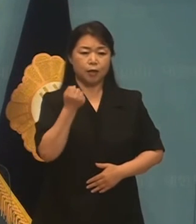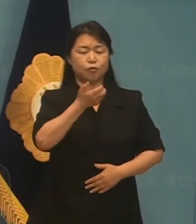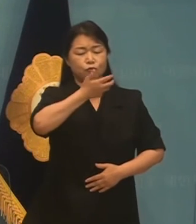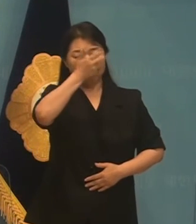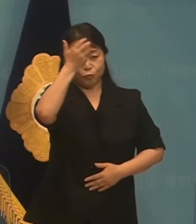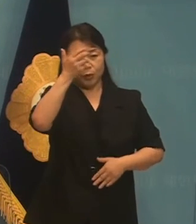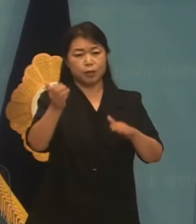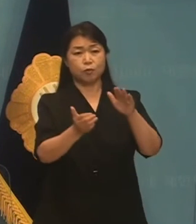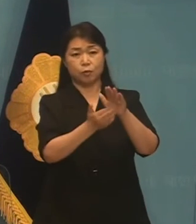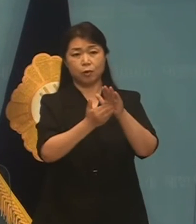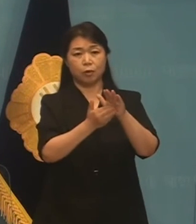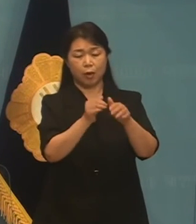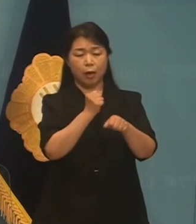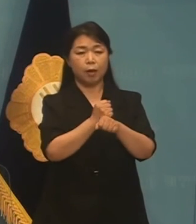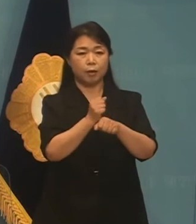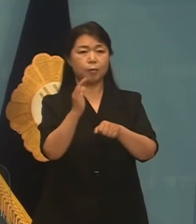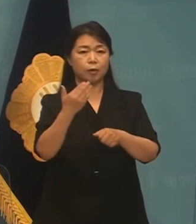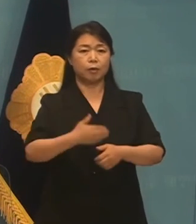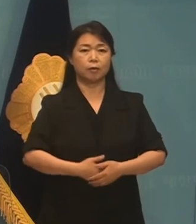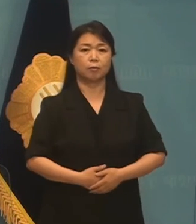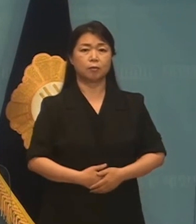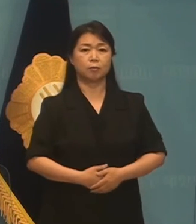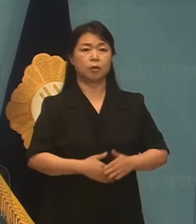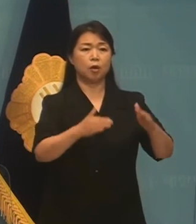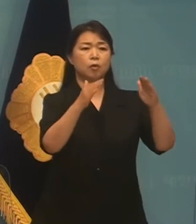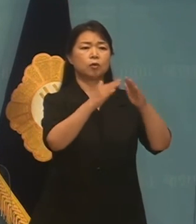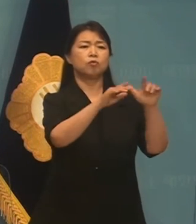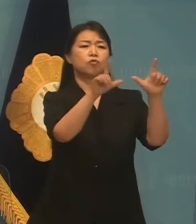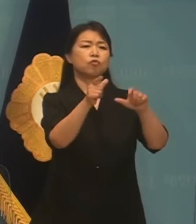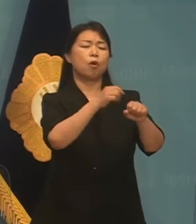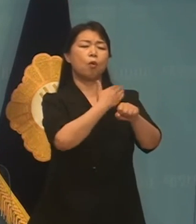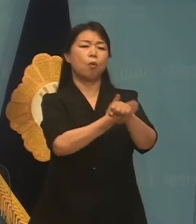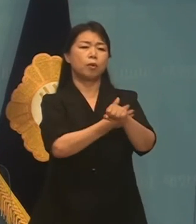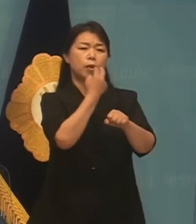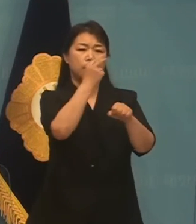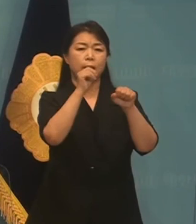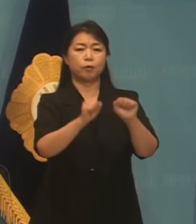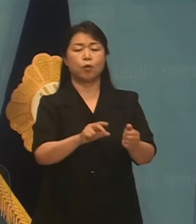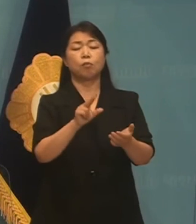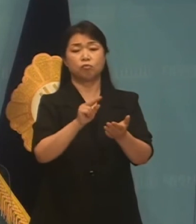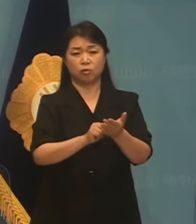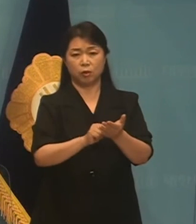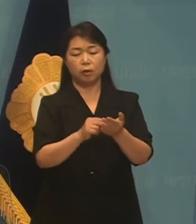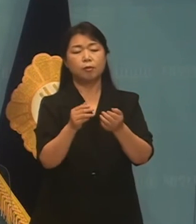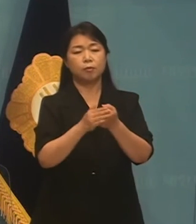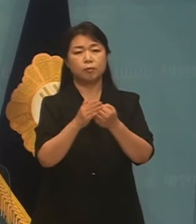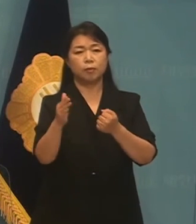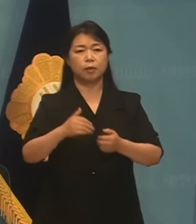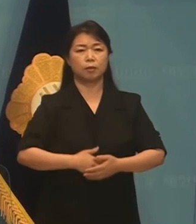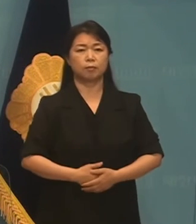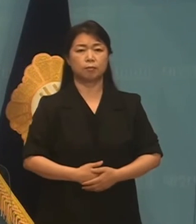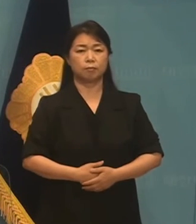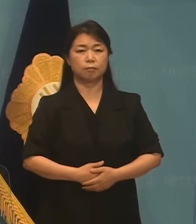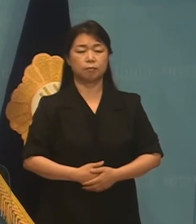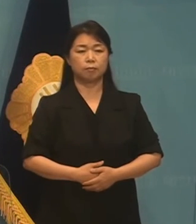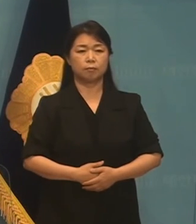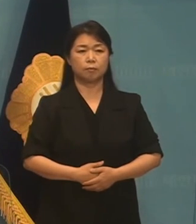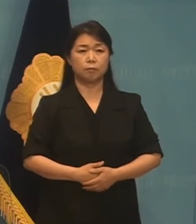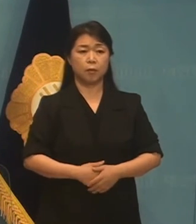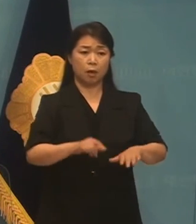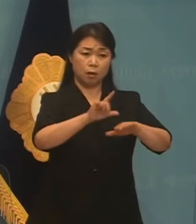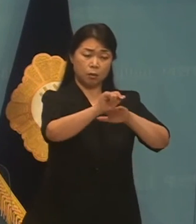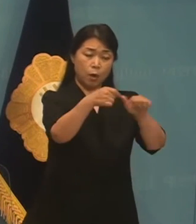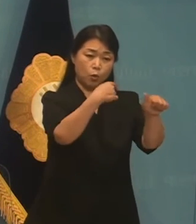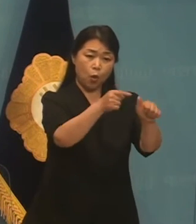꿈을 이루도록 해야 합니다. 주거권은 생존의 문제이기 때문입니다. 요컨대